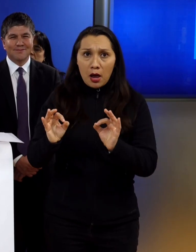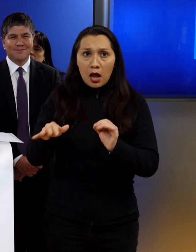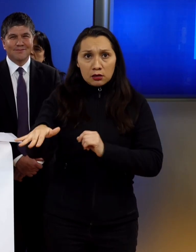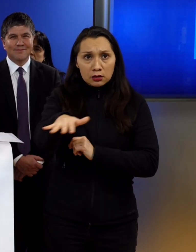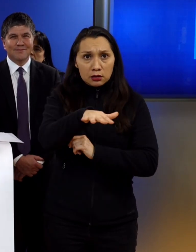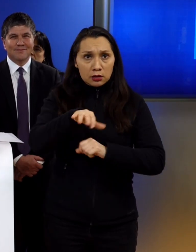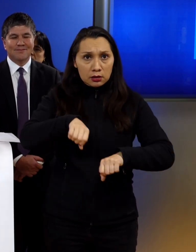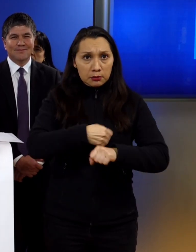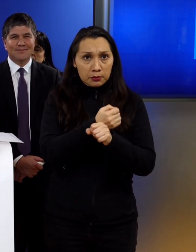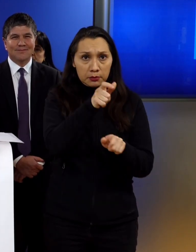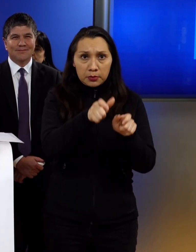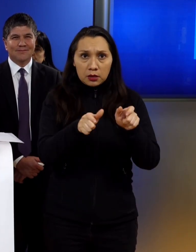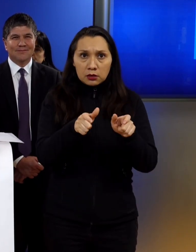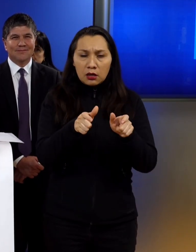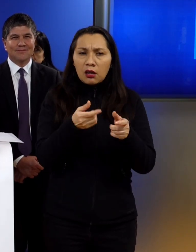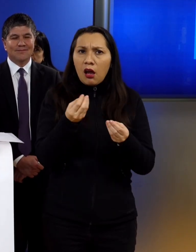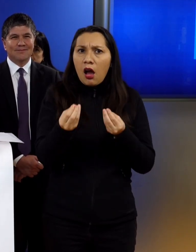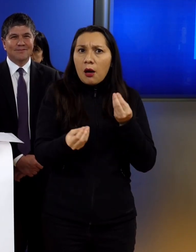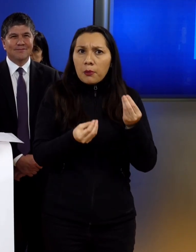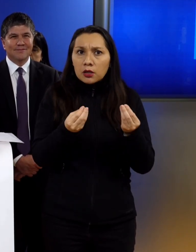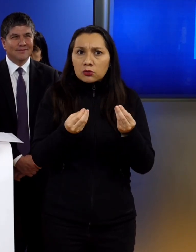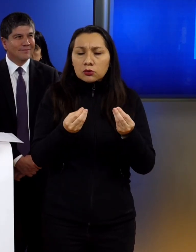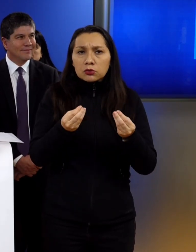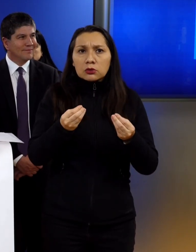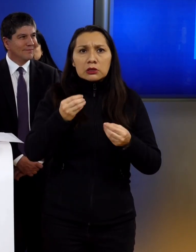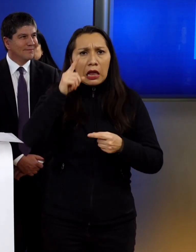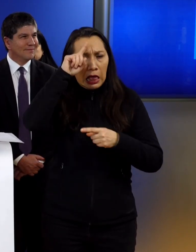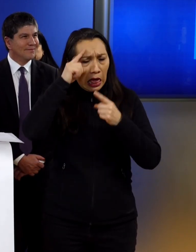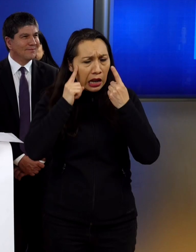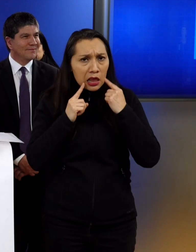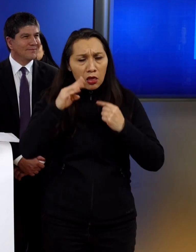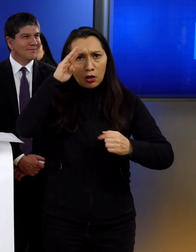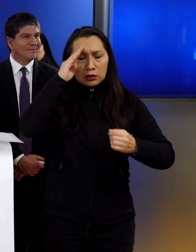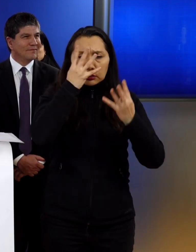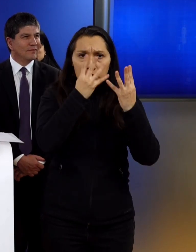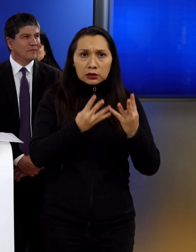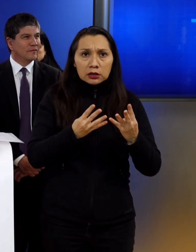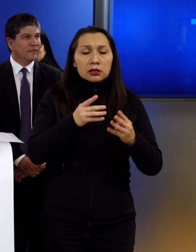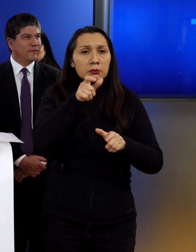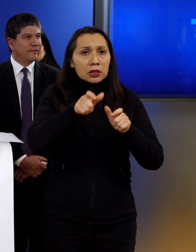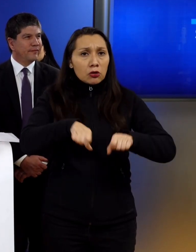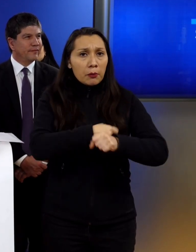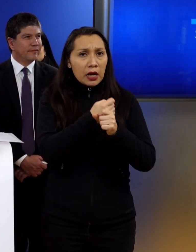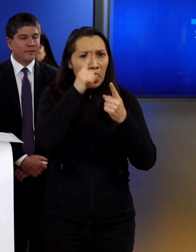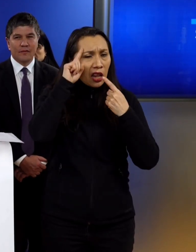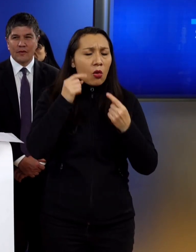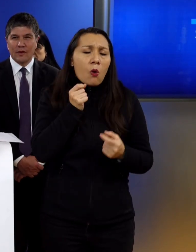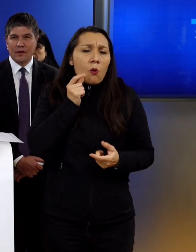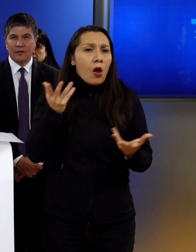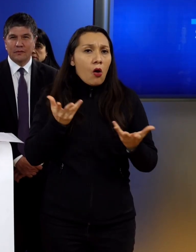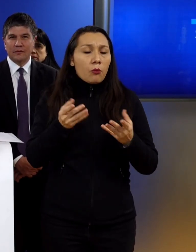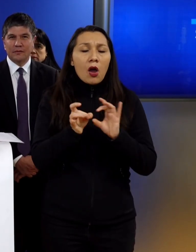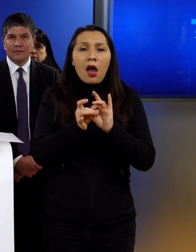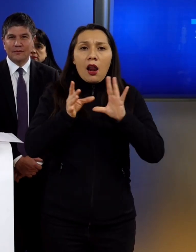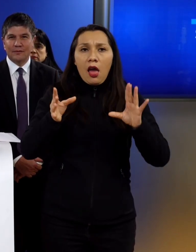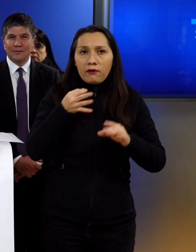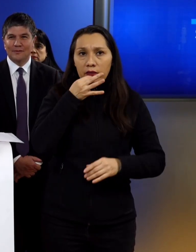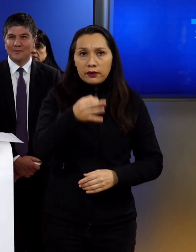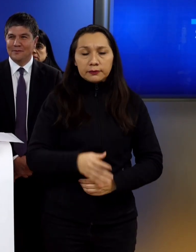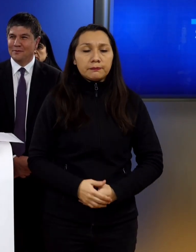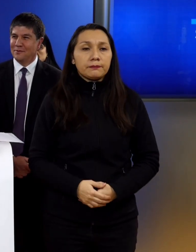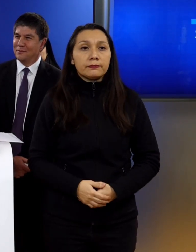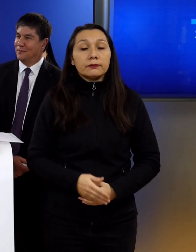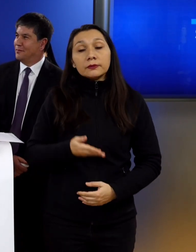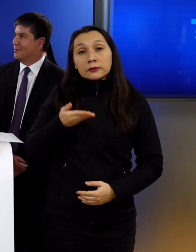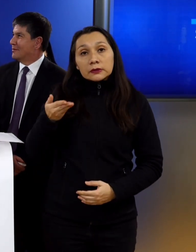la población penal? ¿A qué se debió esto? ¿Hay gendarmes heridos? ¿Hay internos heridos? ¿De qué gravedad estamos hablando? Le voy a dar la